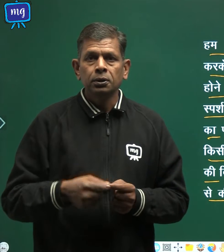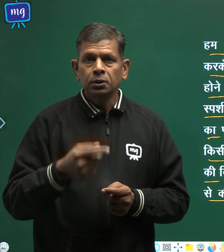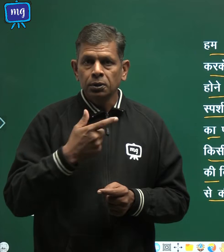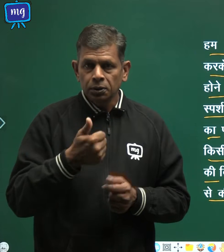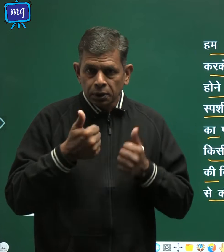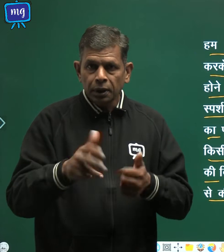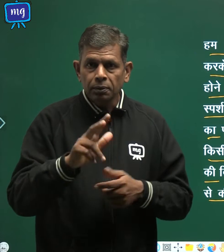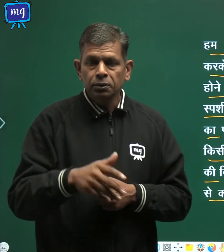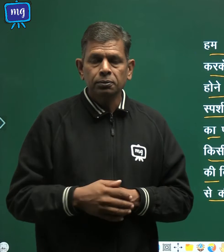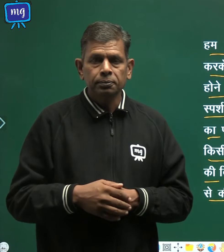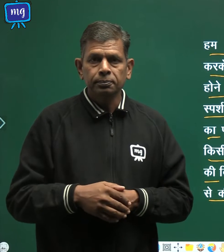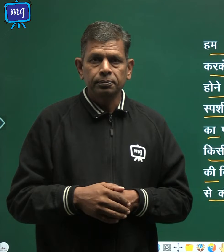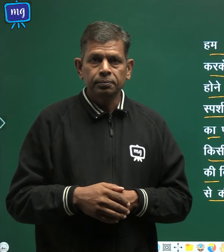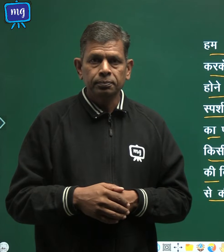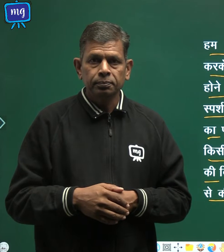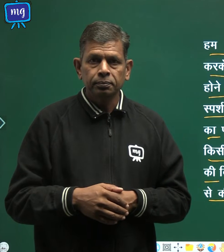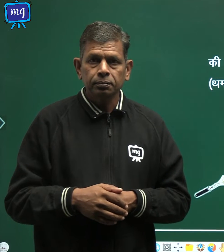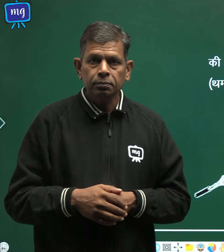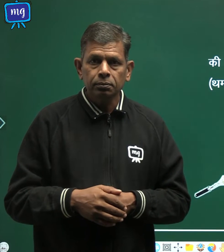ठीक है बच्चों,